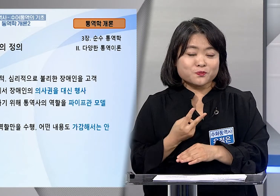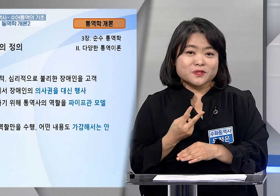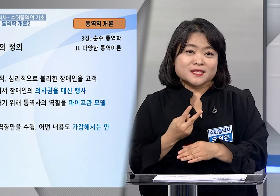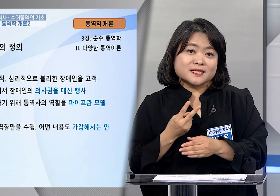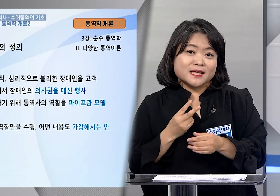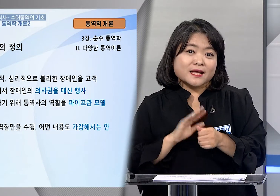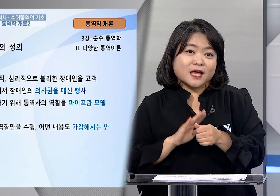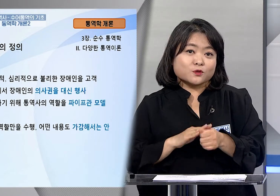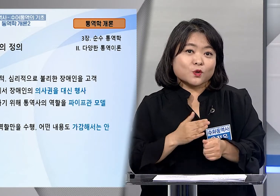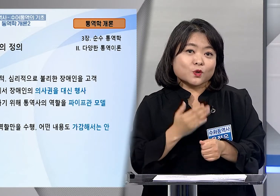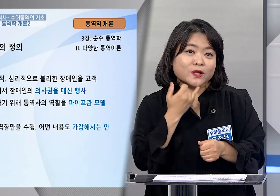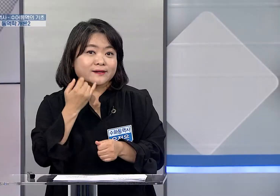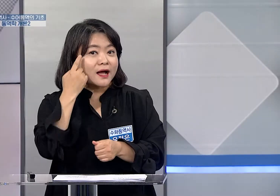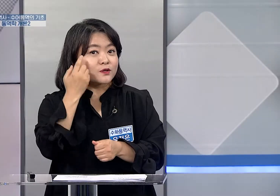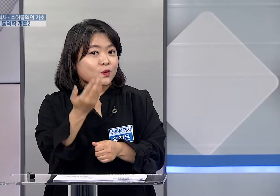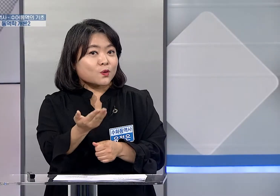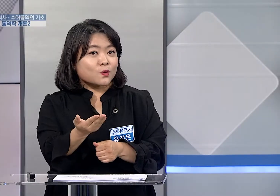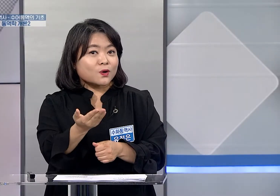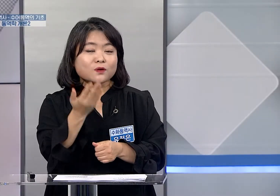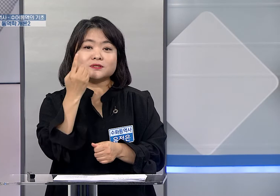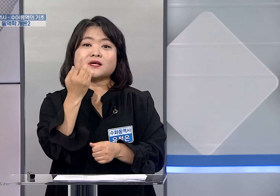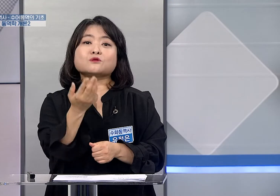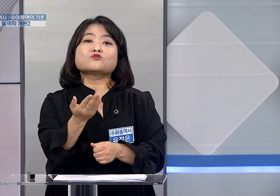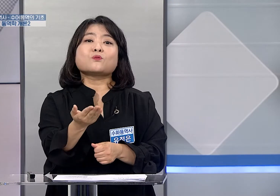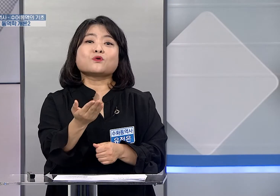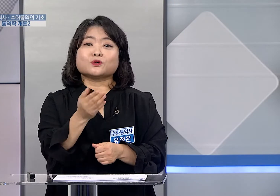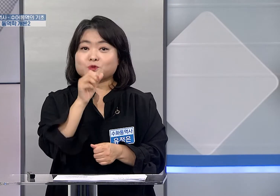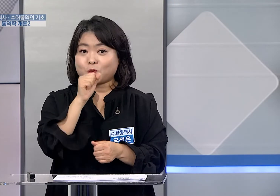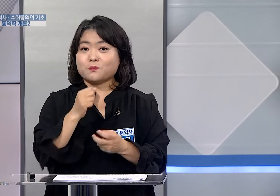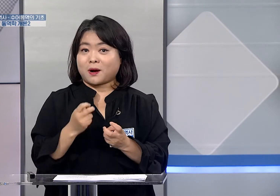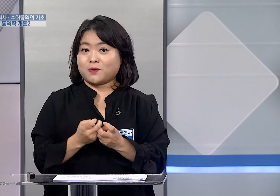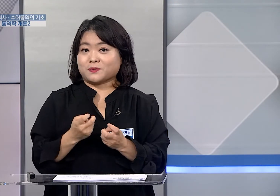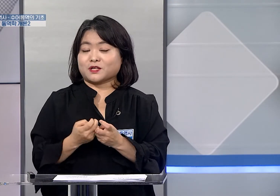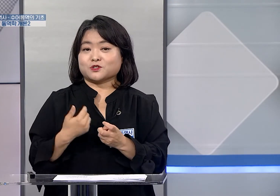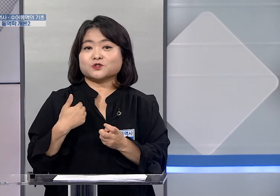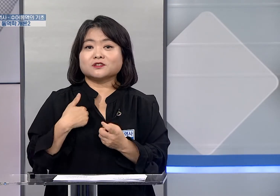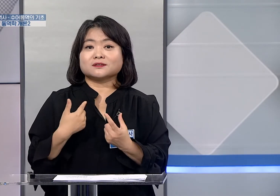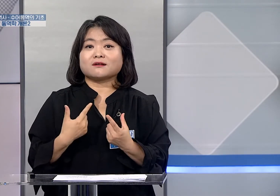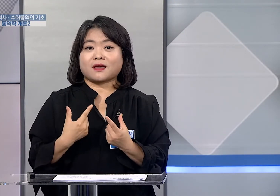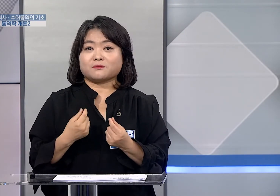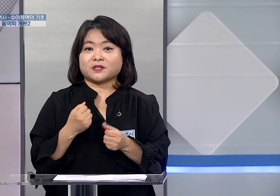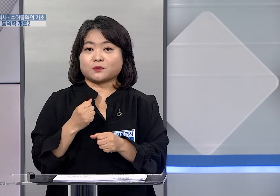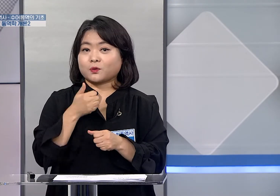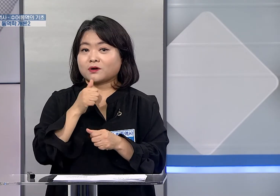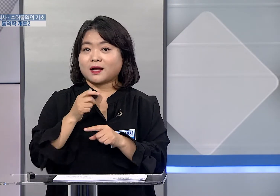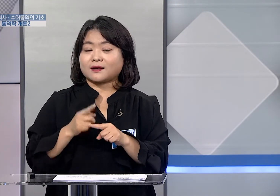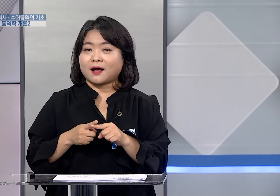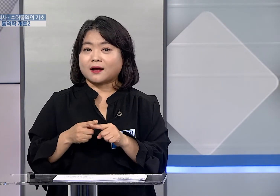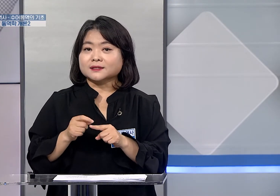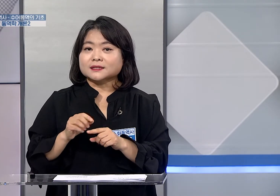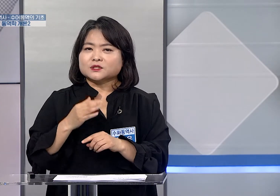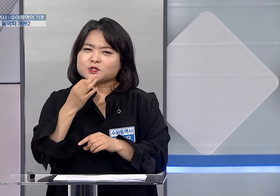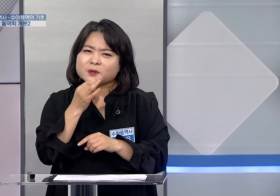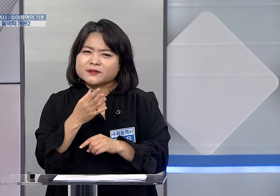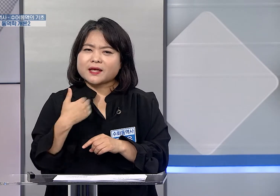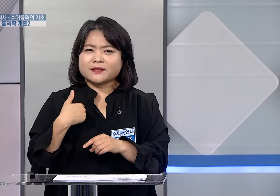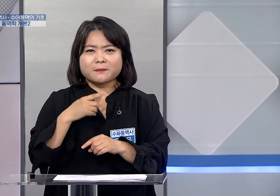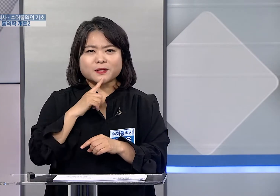얘기해도 될까요? 라고 의사를 물어보는 것도 좋은 방법이겠죠. 저는 그렇게 합니다. 통역을 하다가 죄송한데 내 말